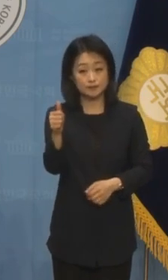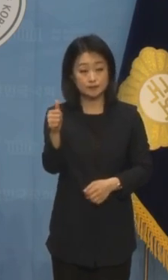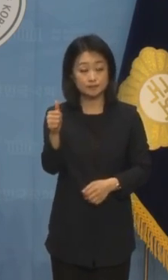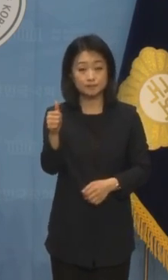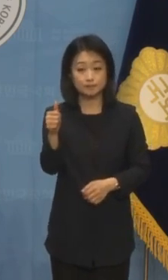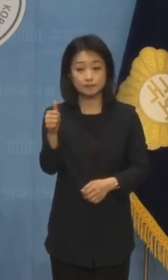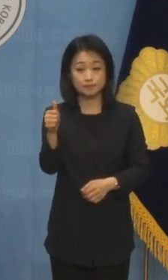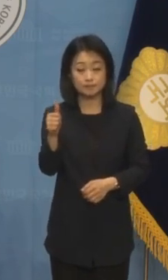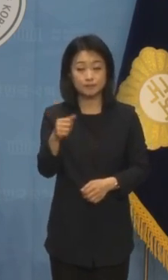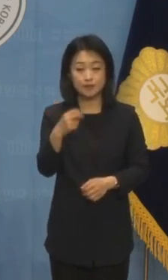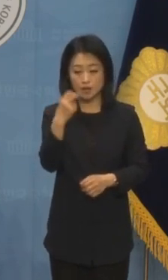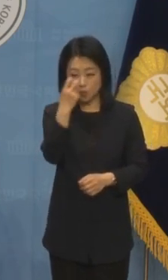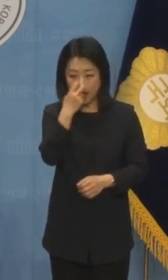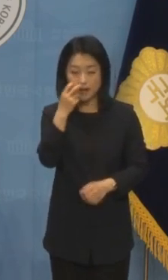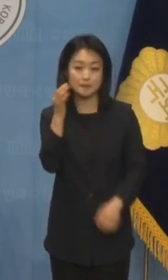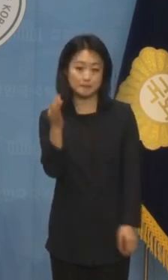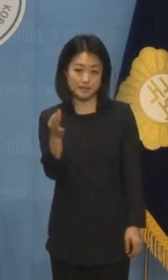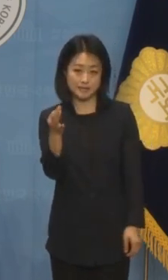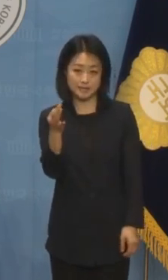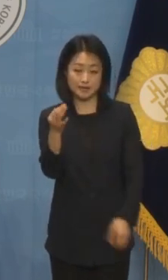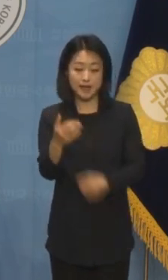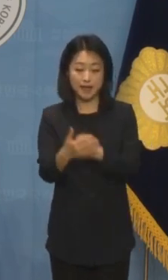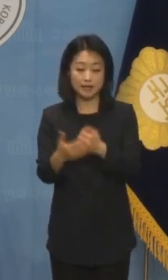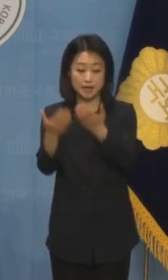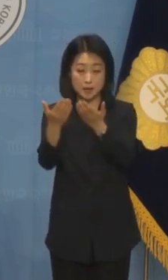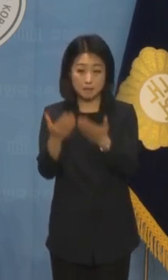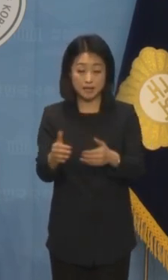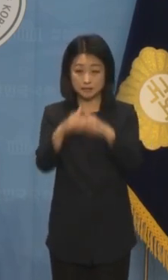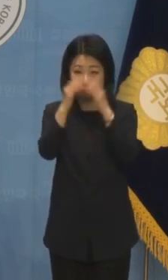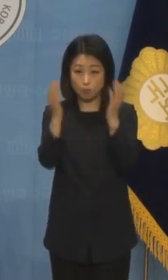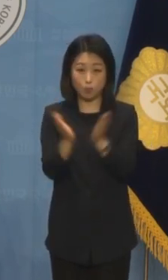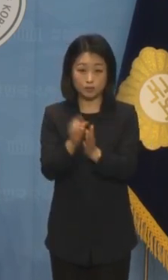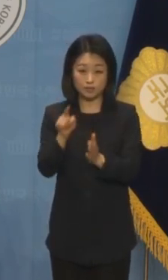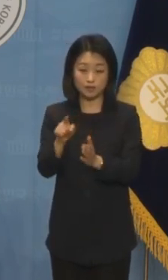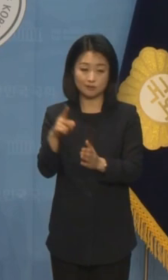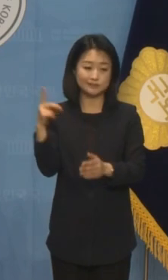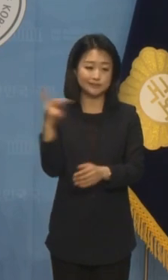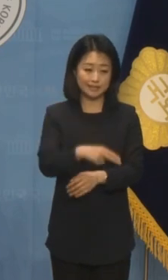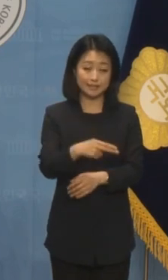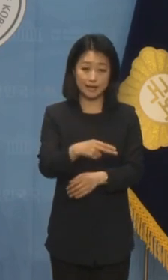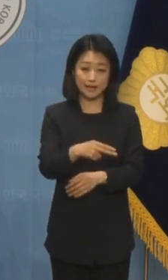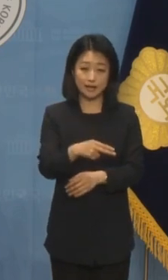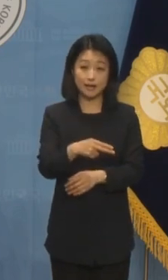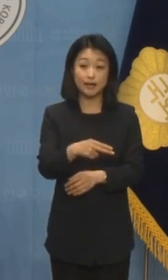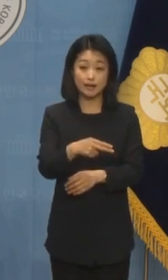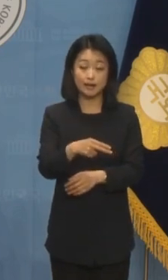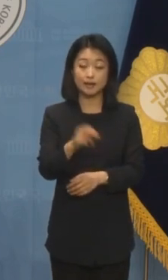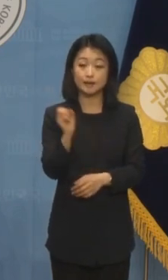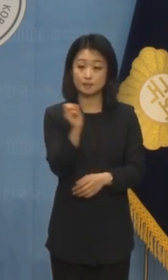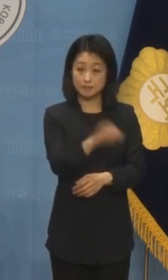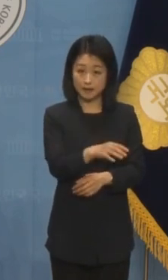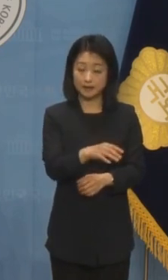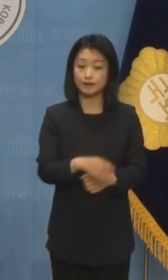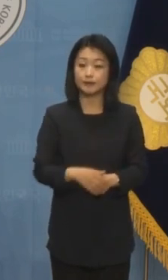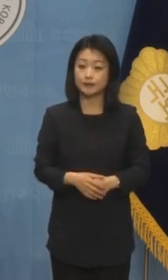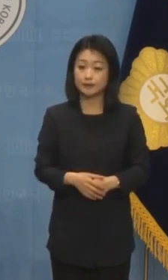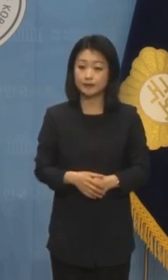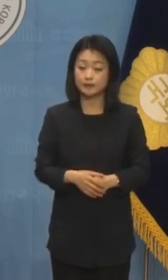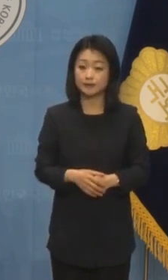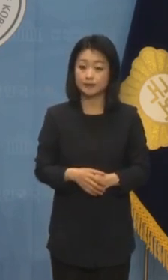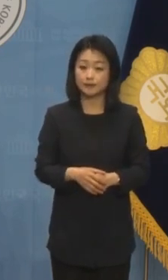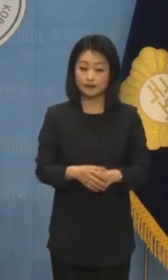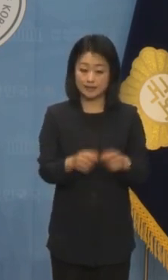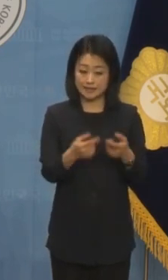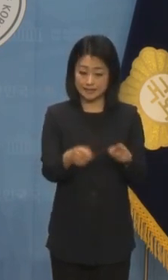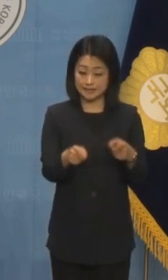그러면 관리비로서 혜택받을 수 있는 모든 것들을 자르겠다. 못하게 하겠다. 그래서 밑에